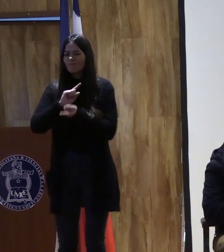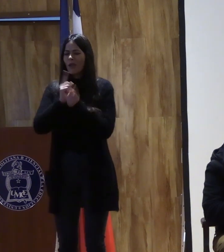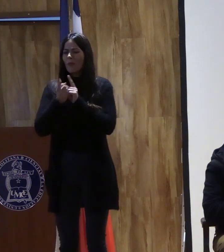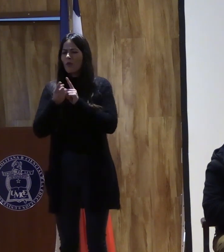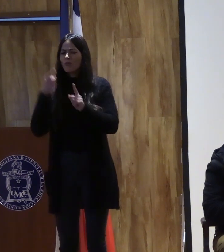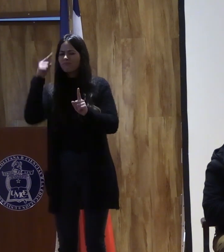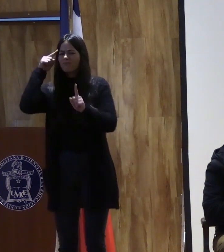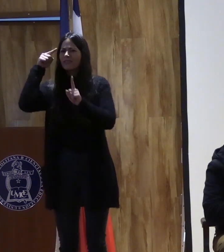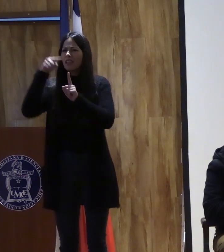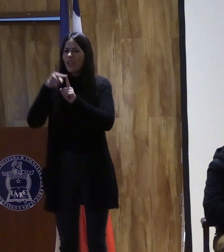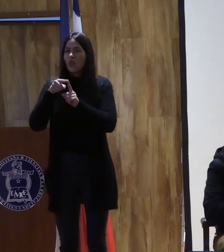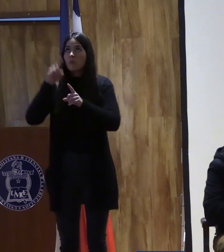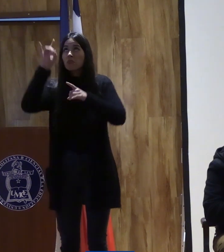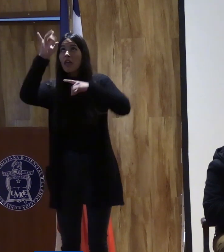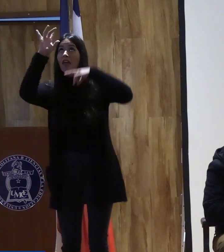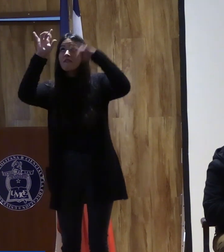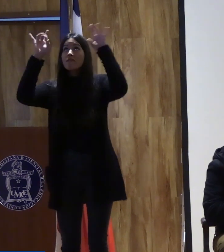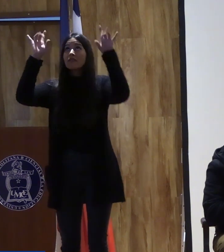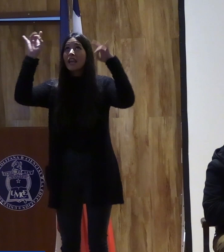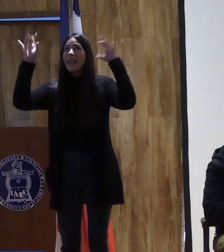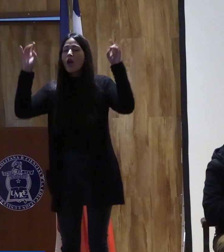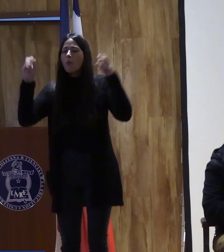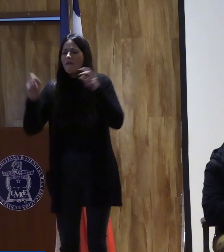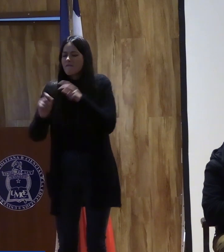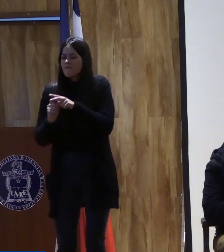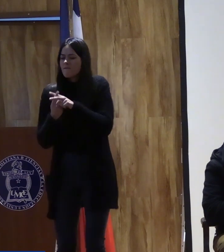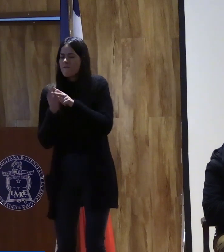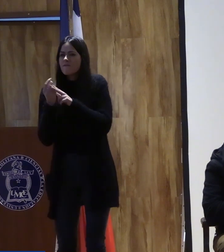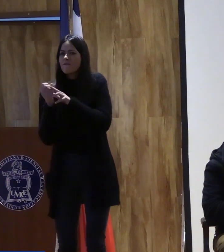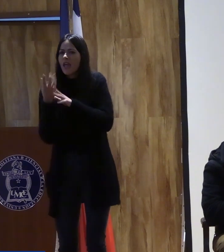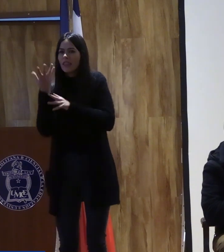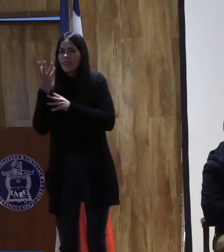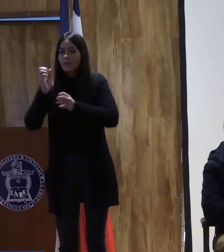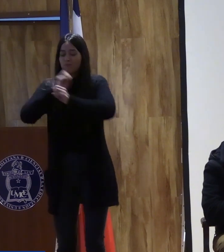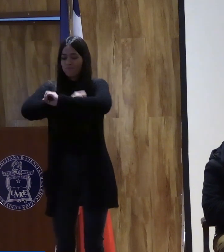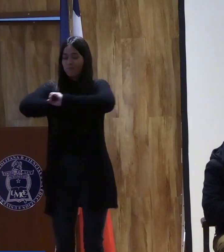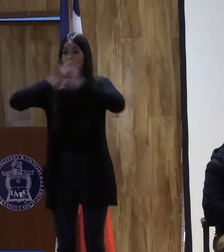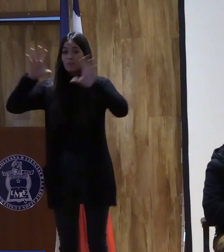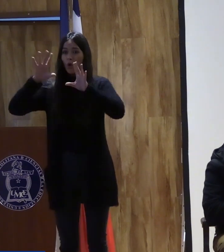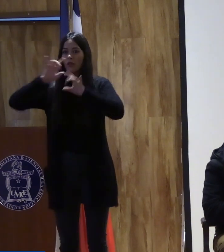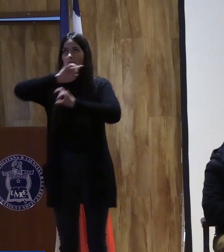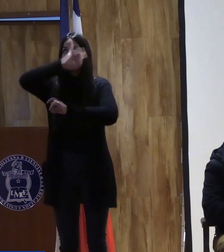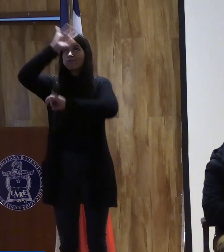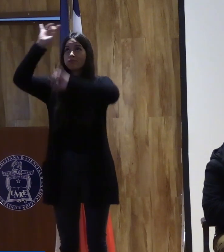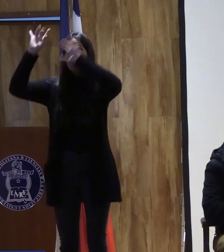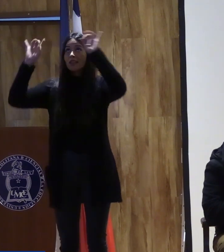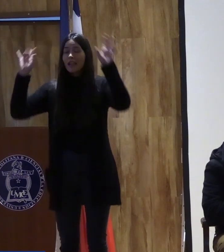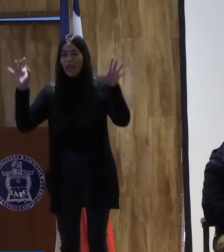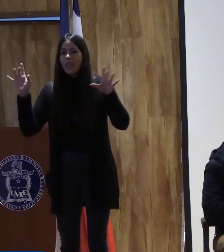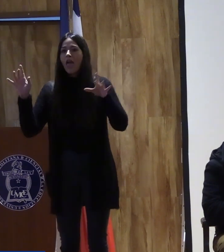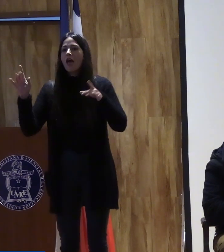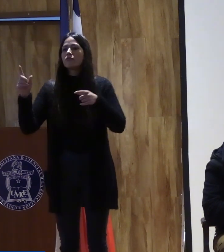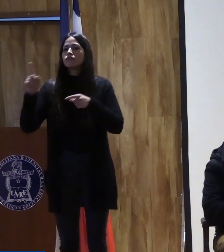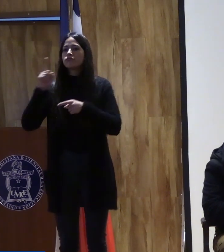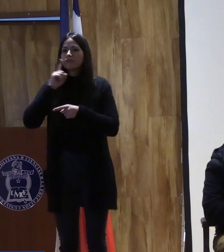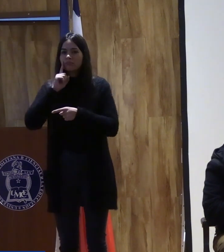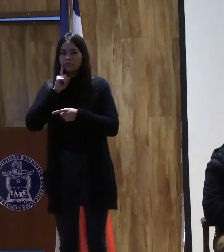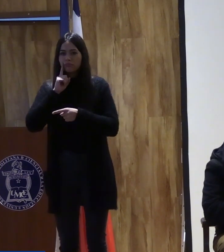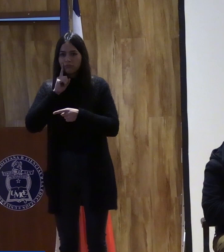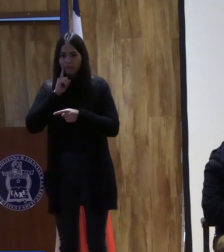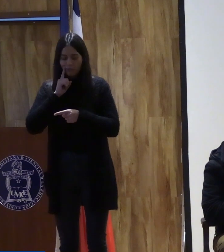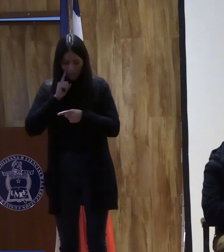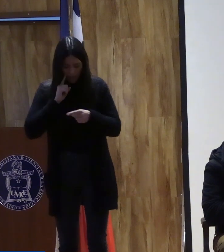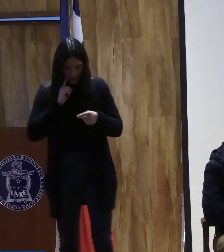dijo que esas estrellas fertilizan. Estas estrellas que explotan fertilizan justamente el medio ambiente, sí. Desde el